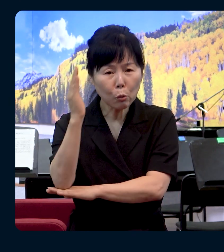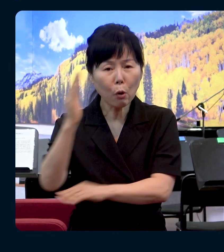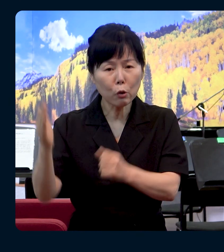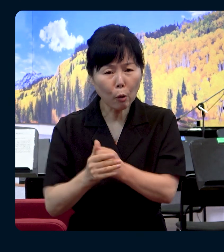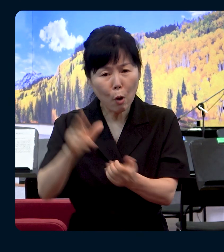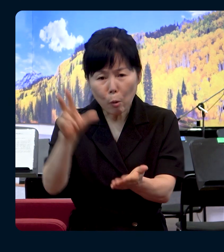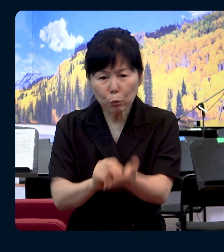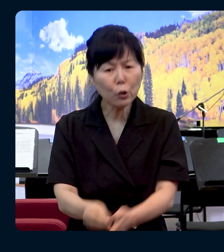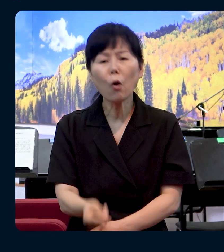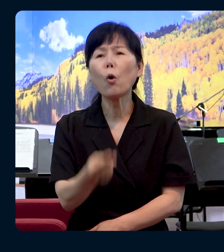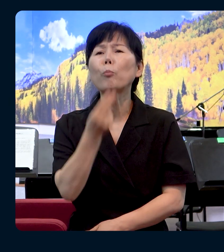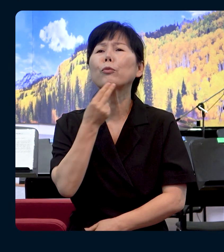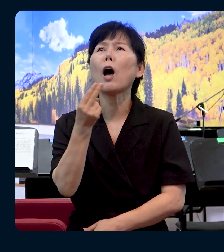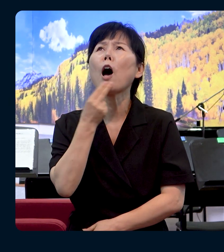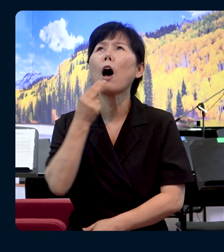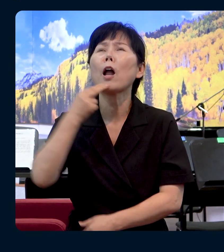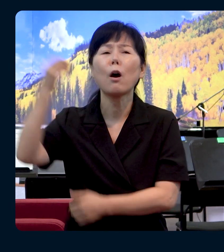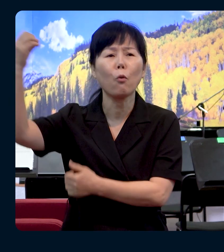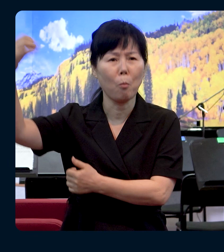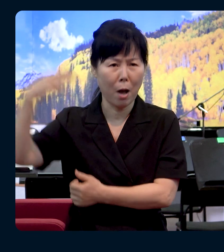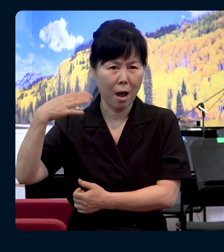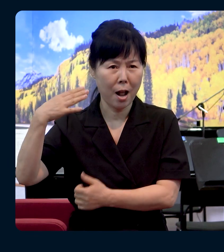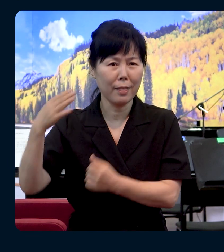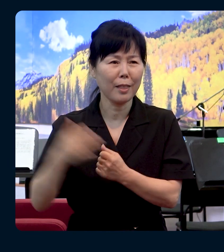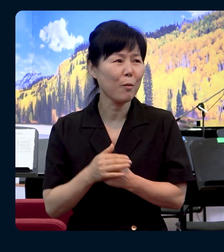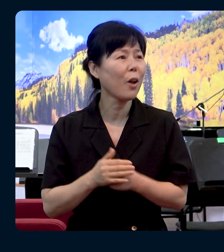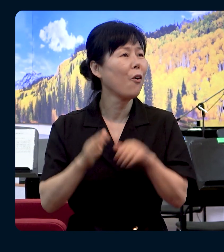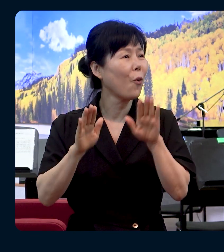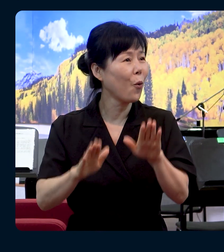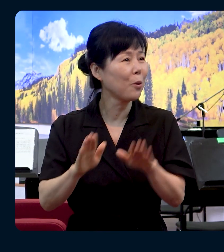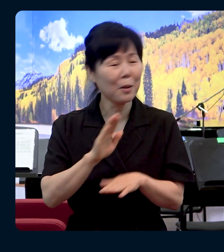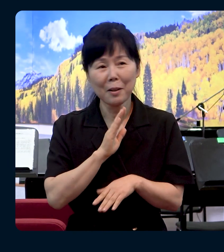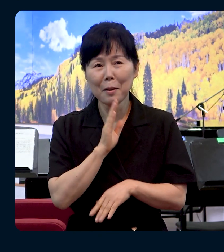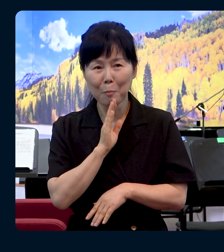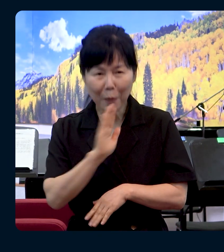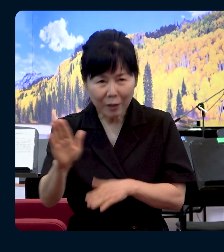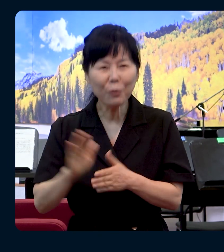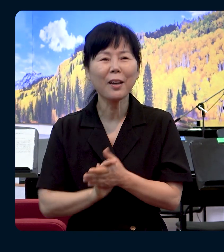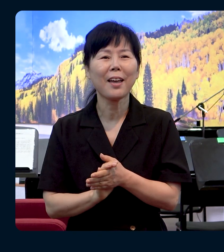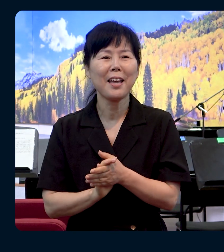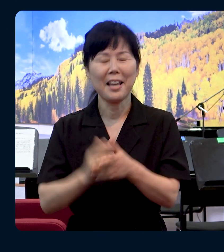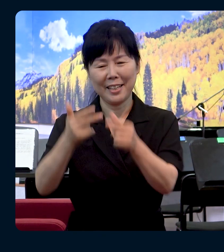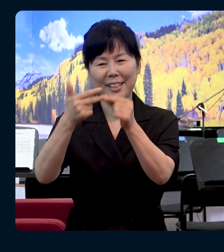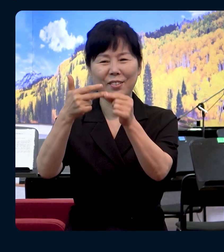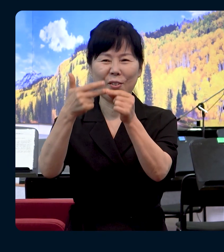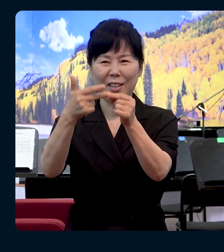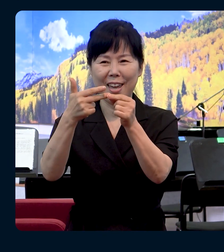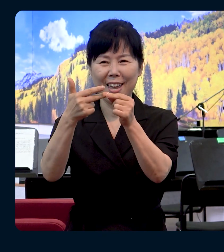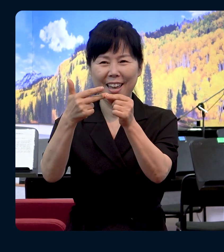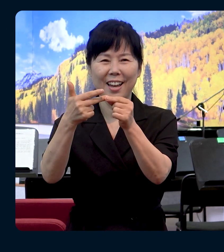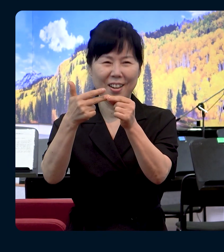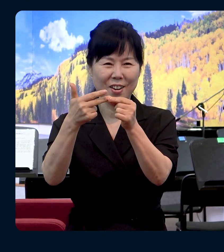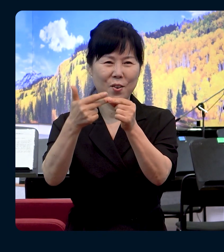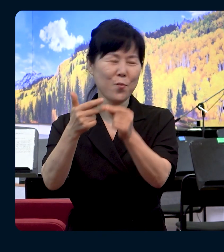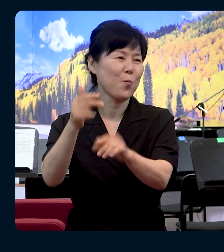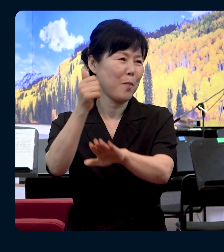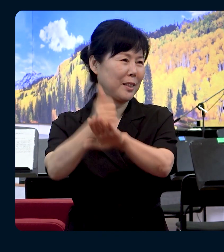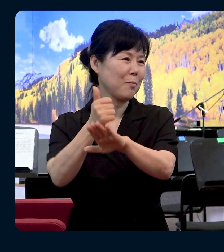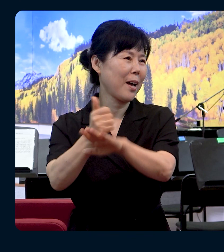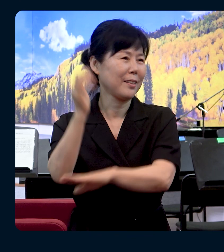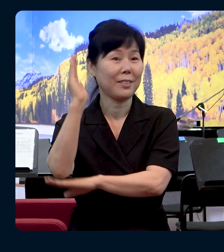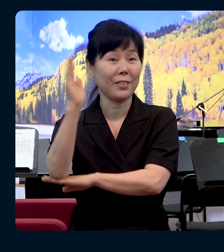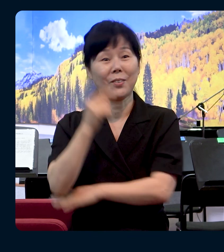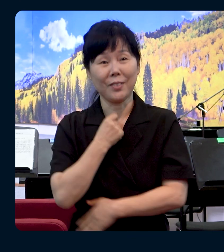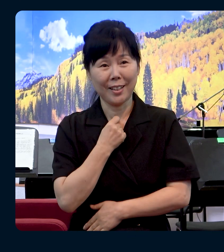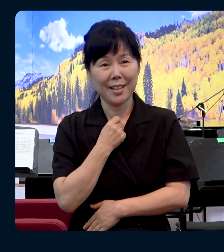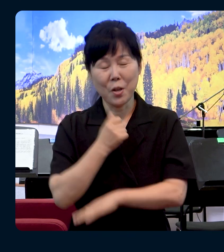제가 알겠습니다 하고 오늘 바로 이 마지막 것을 시간 함께 나누려고 합니다. 자, 그